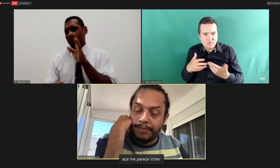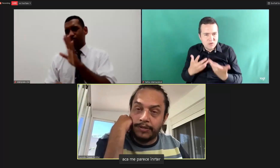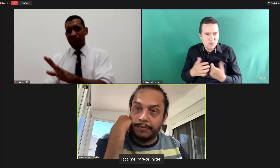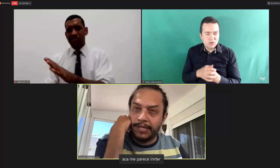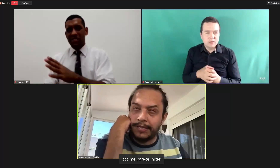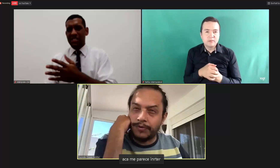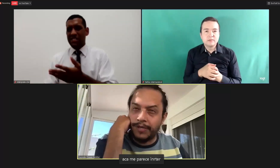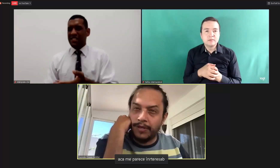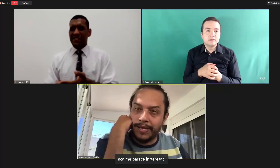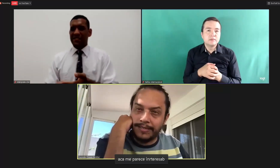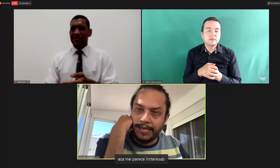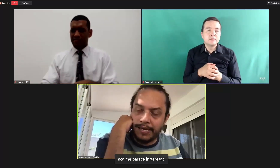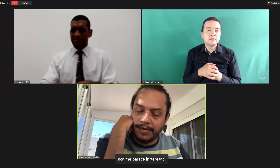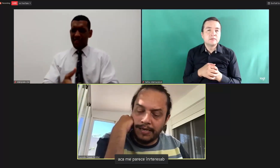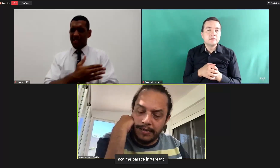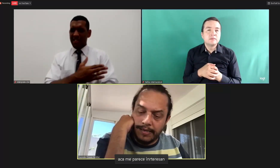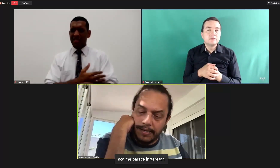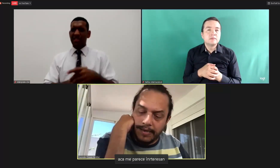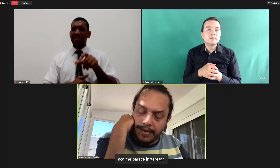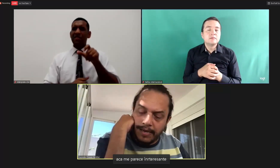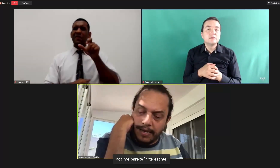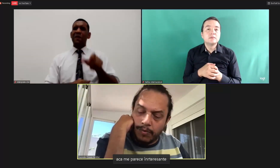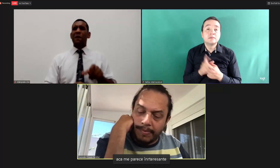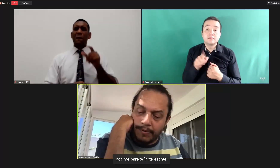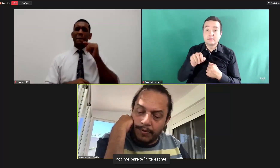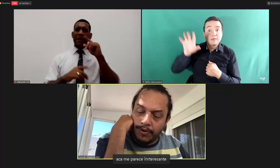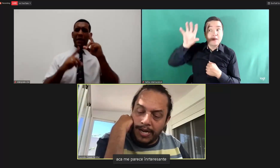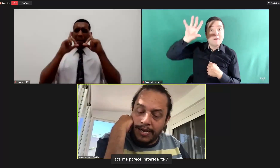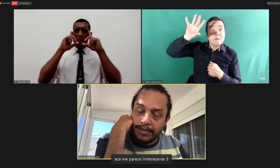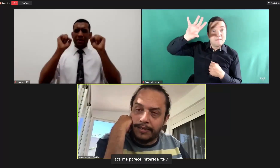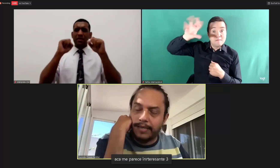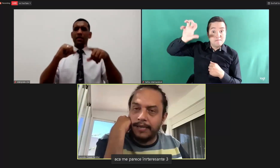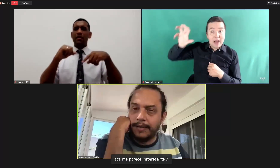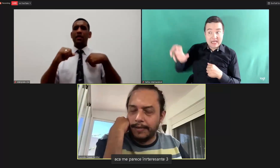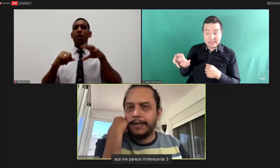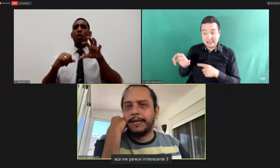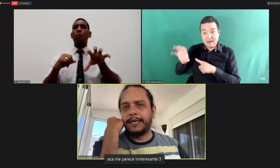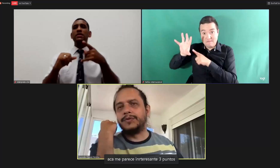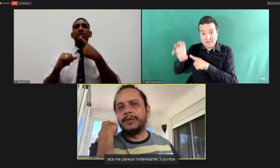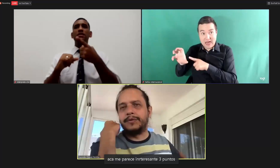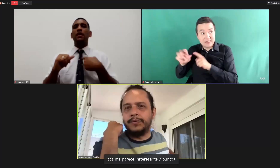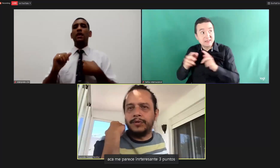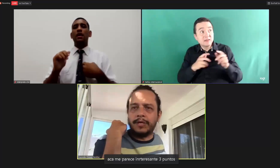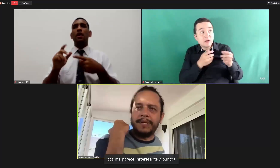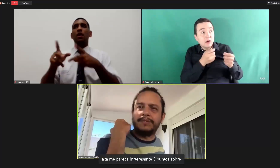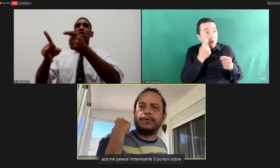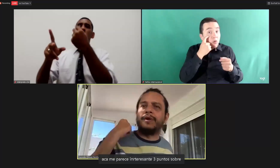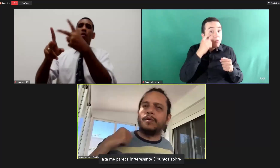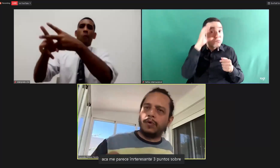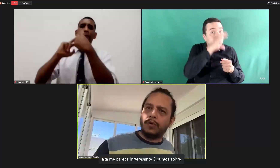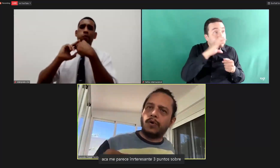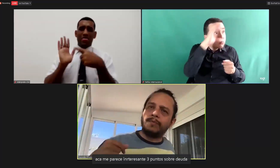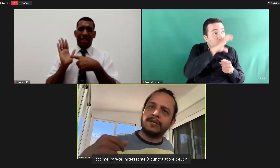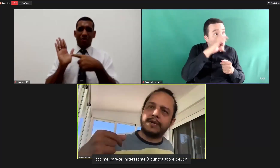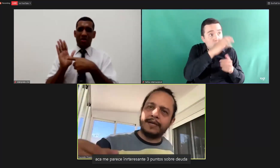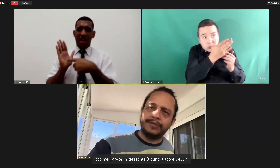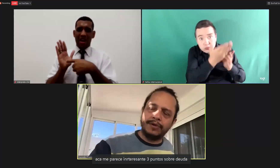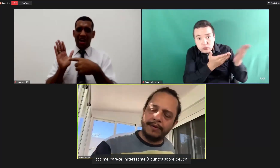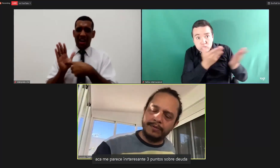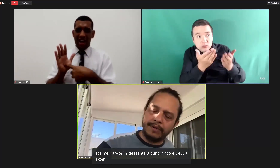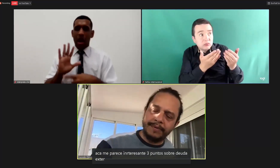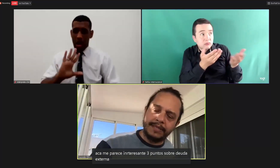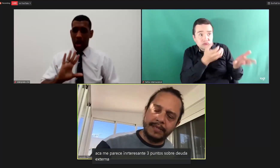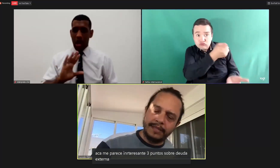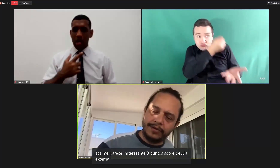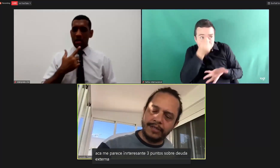presentó el experto independiente sobre deuda externa, Juan Pablo Bogolaski, que hizo un estudio también sobre cómo se